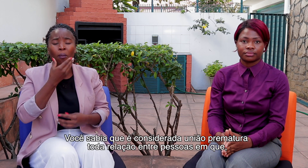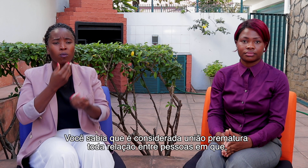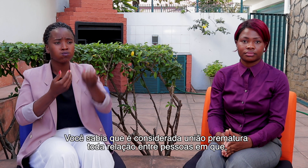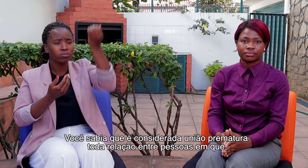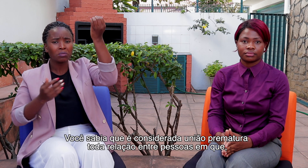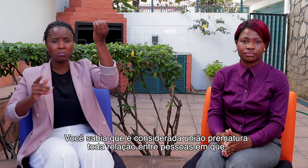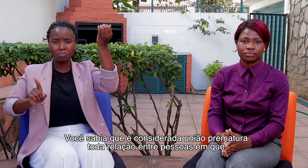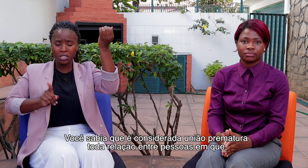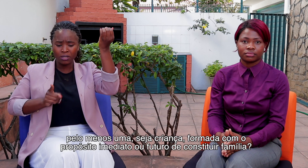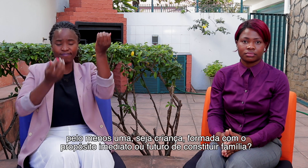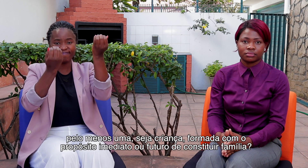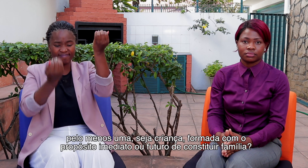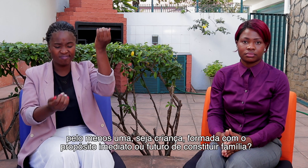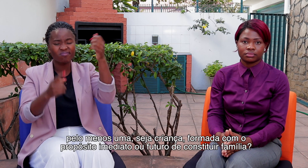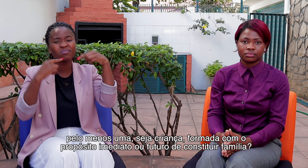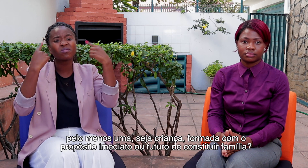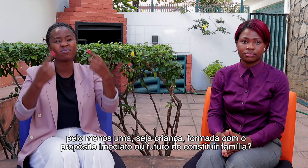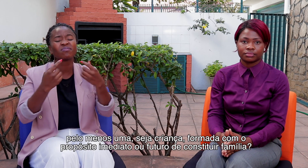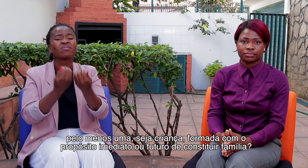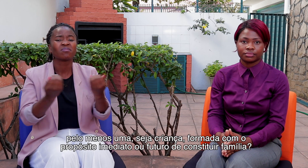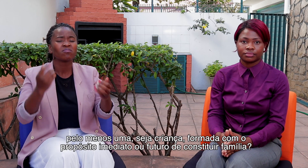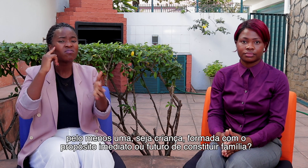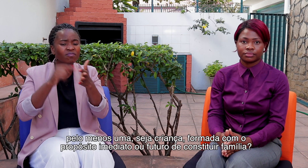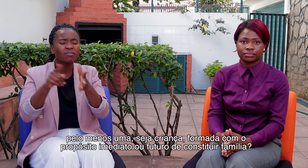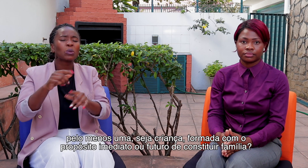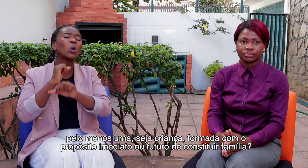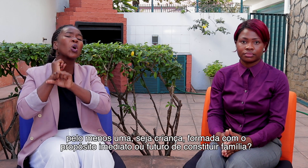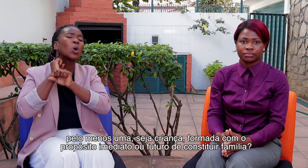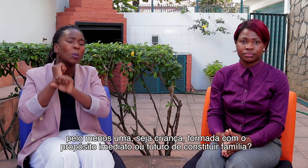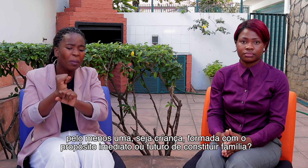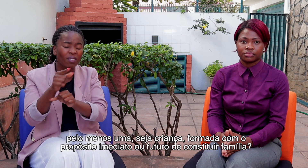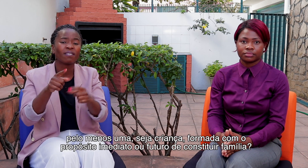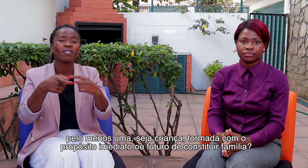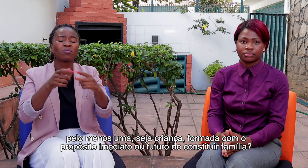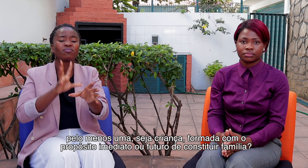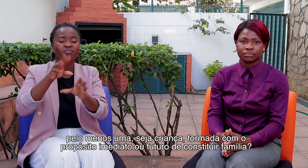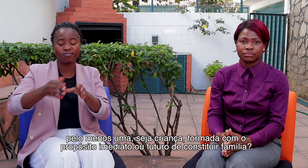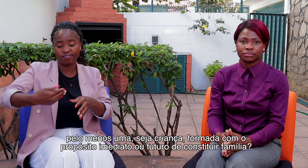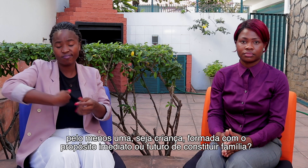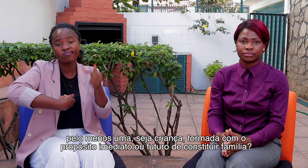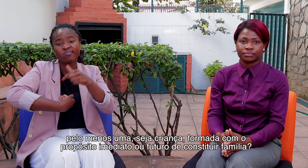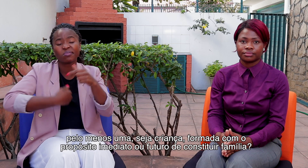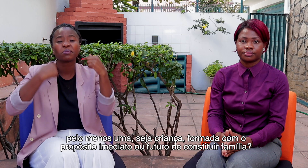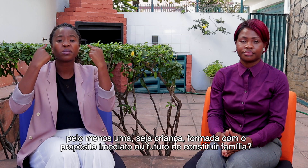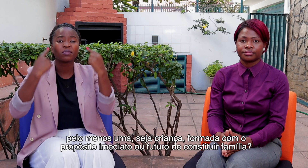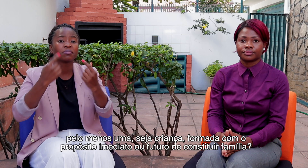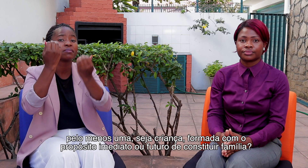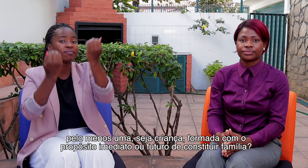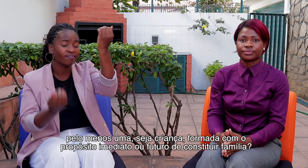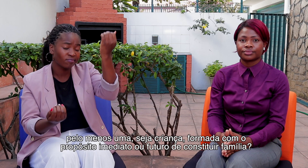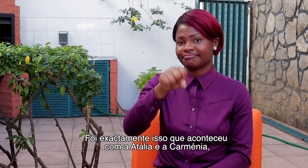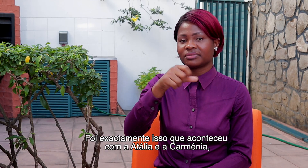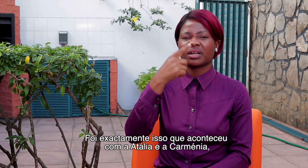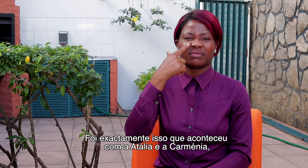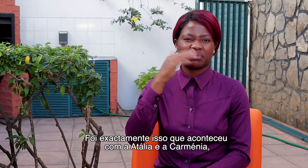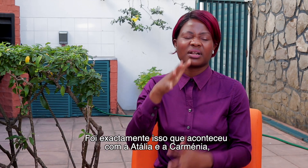relação entre pessoas em que pelo menos uma seja criança, formada com o propósito imediato ou futuro de constituir